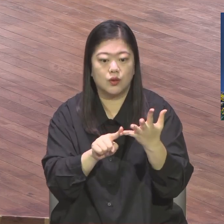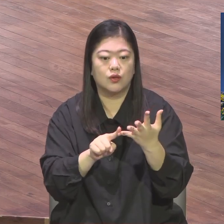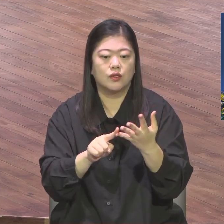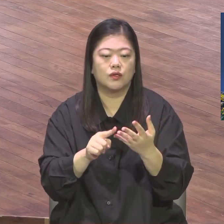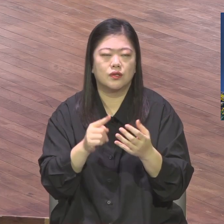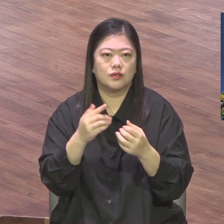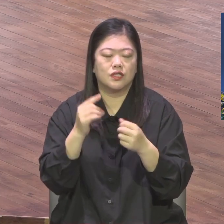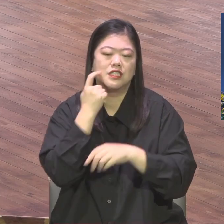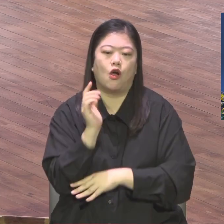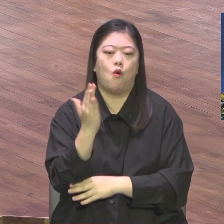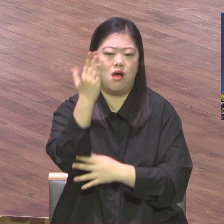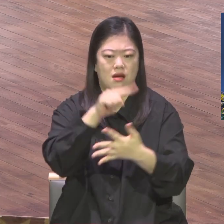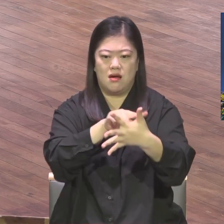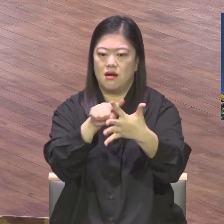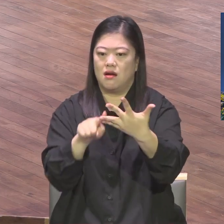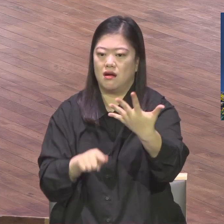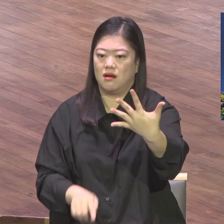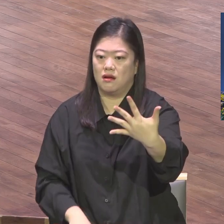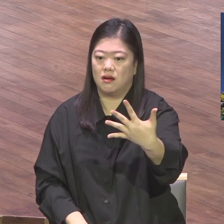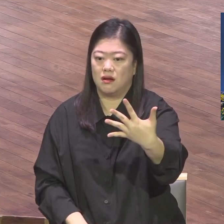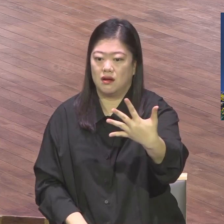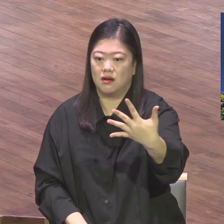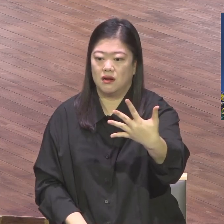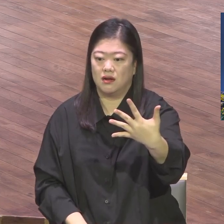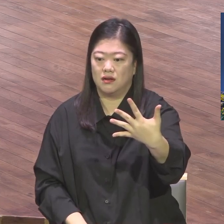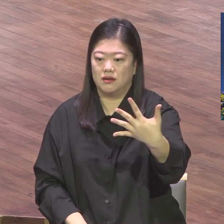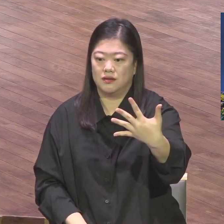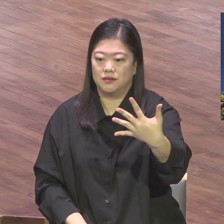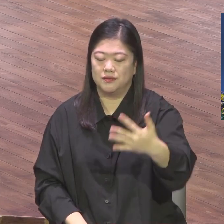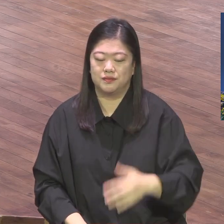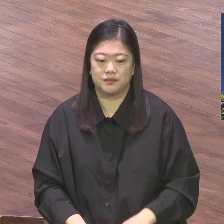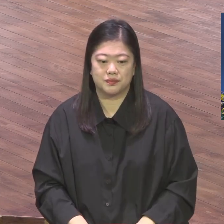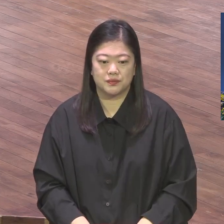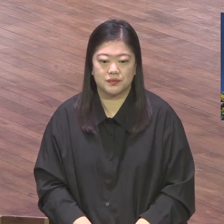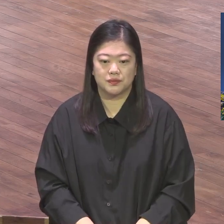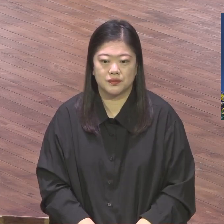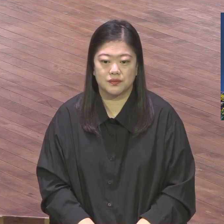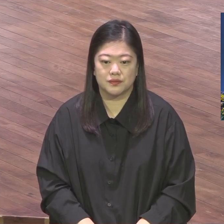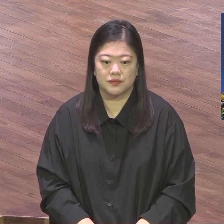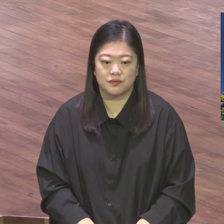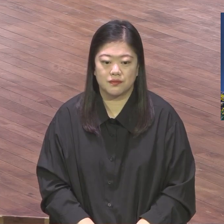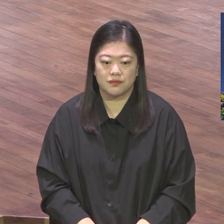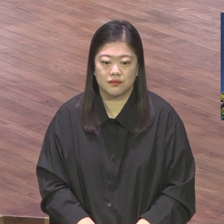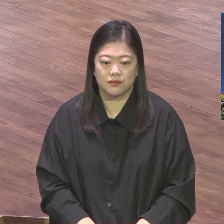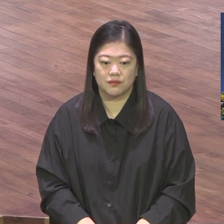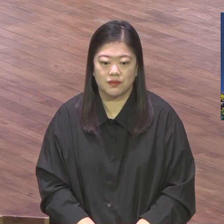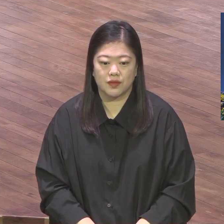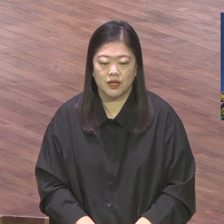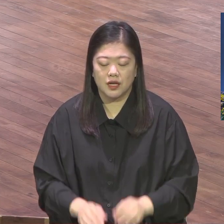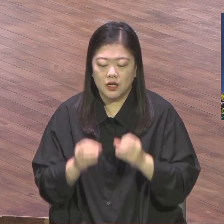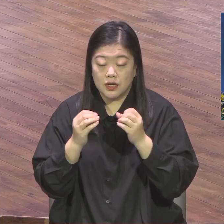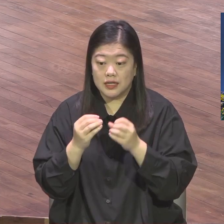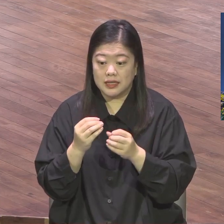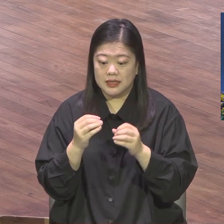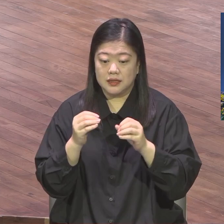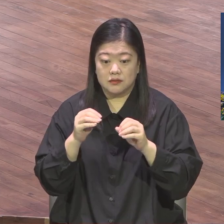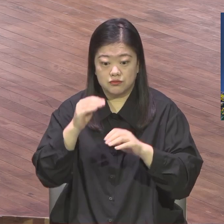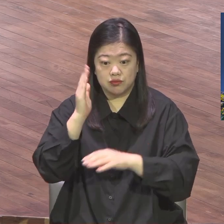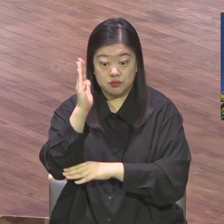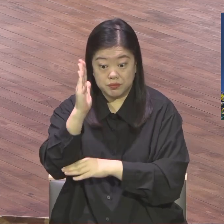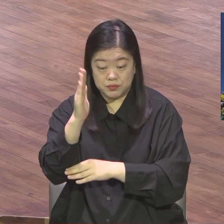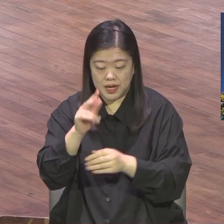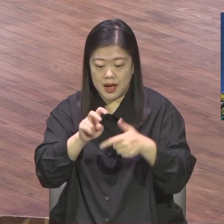마가복음의 이 메시지는 바이브 솔라가 사실적으로 담겨있는 말씀이에요.